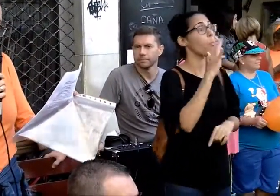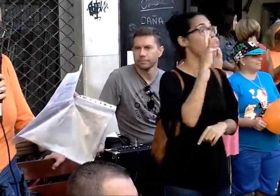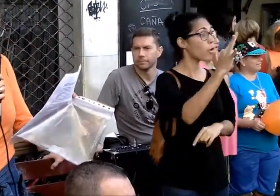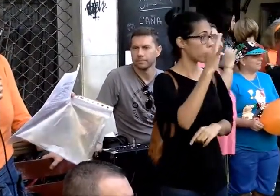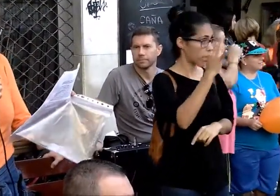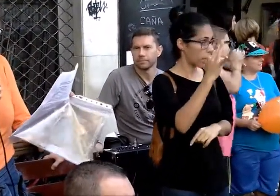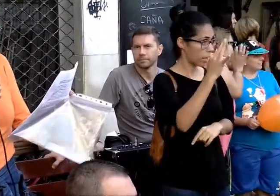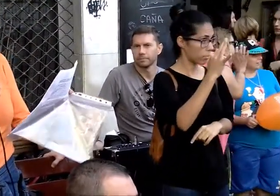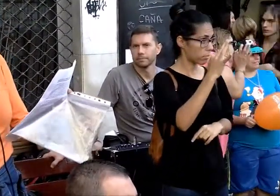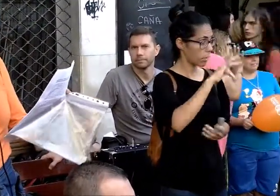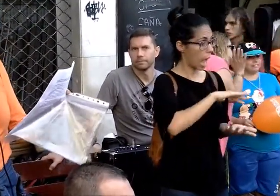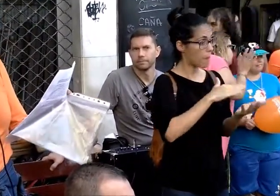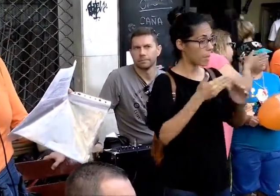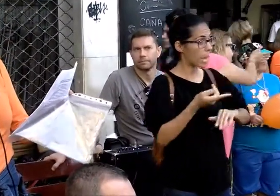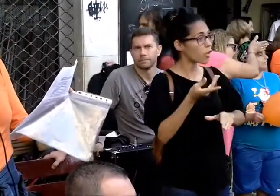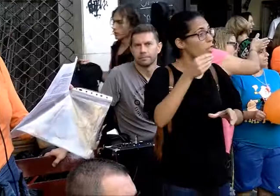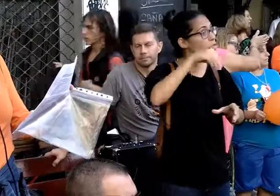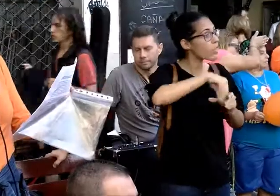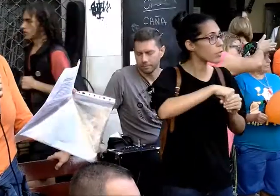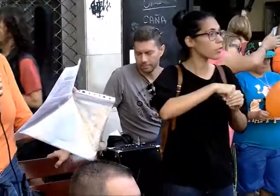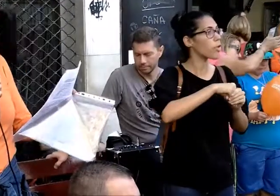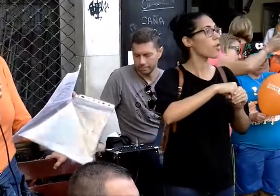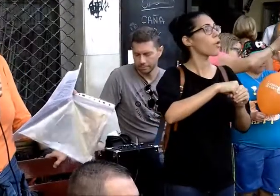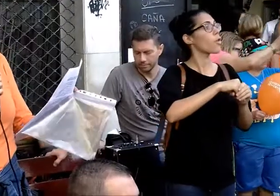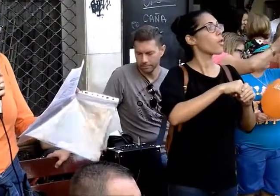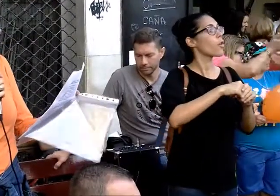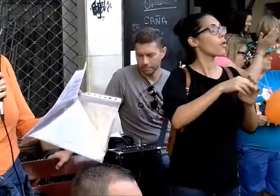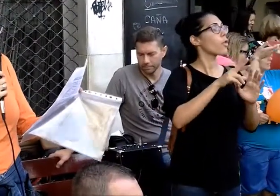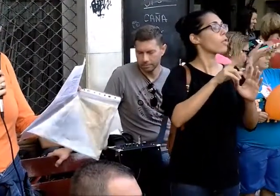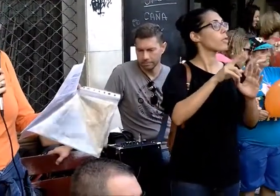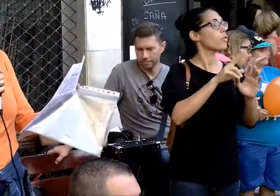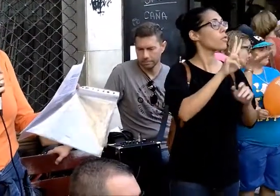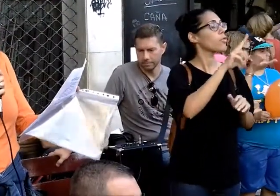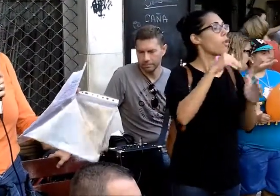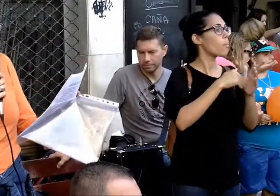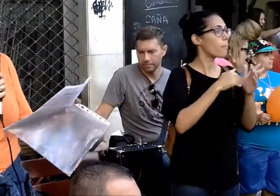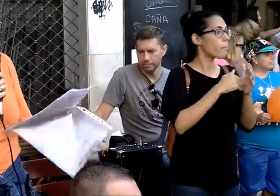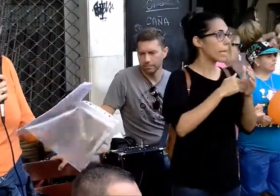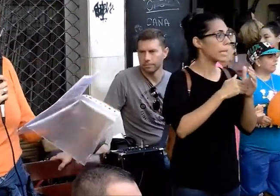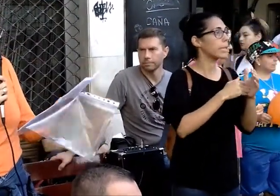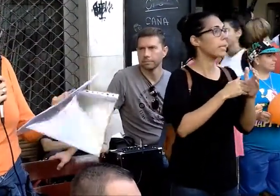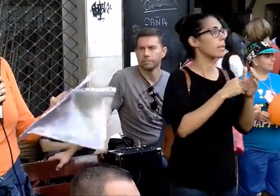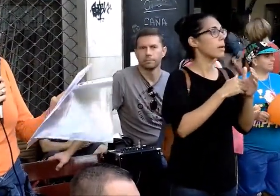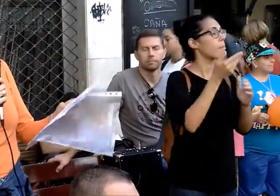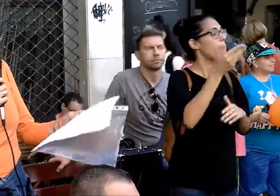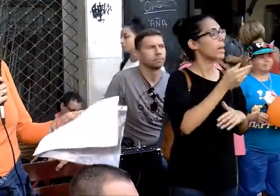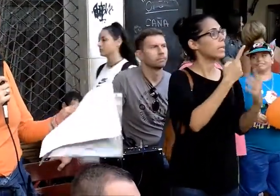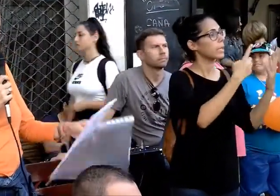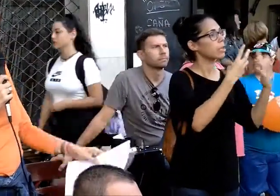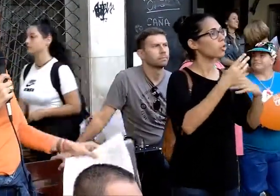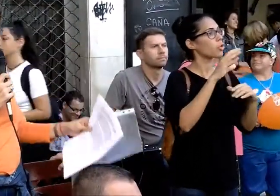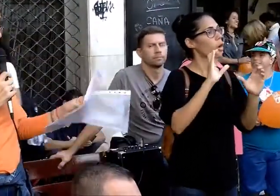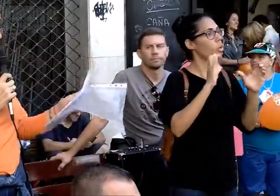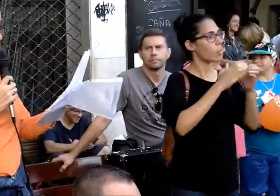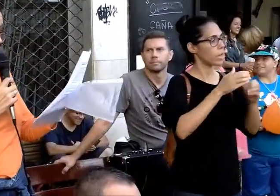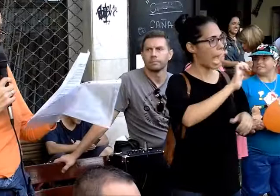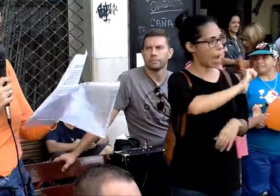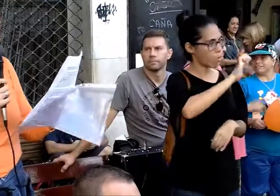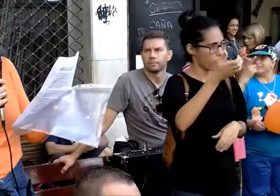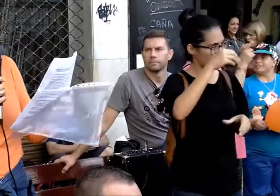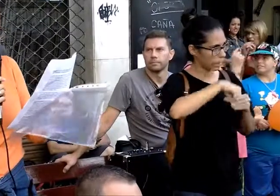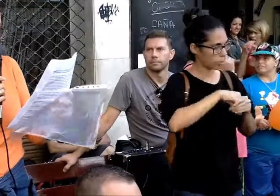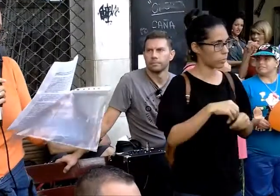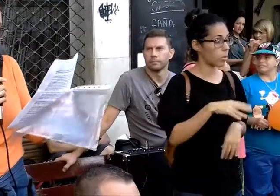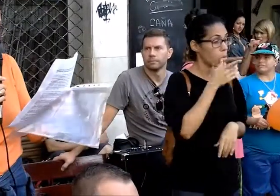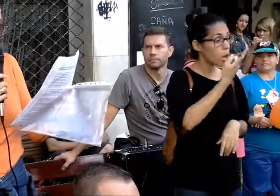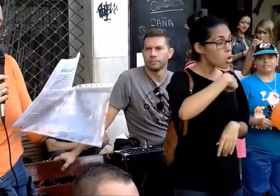recogidas en la Directiva de Igualdad 2000-78 de la Comunidad Europea. Porque